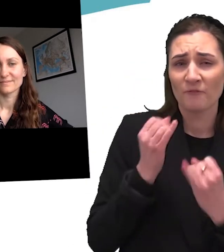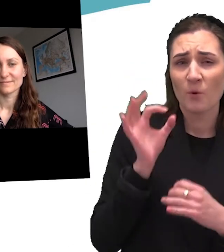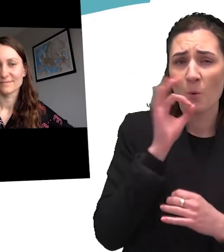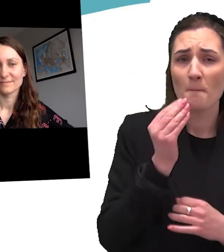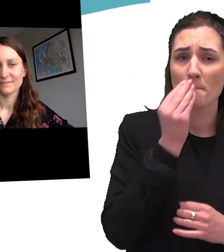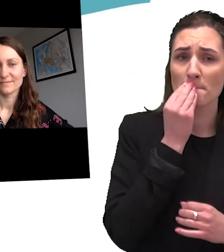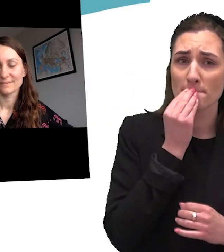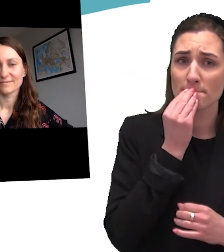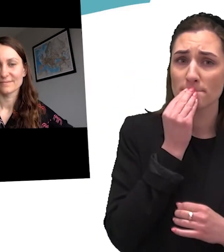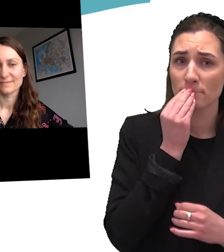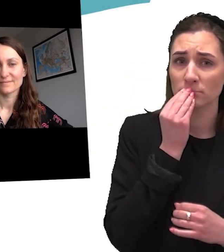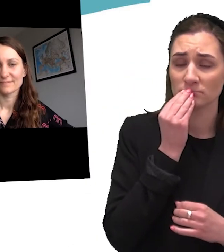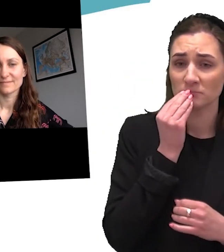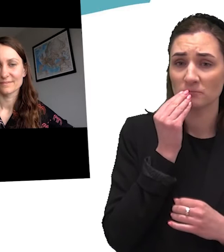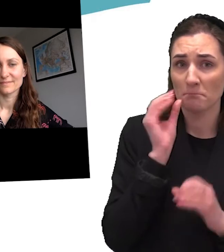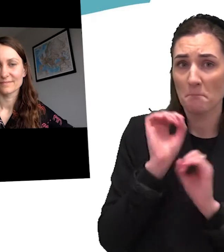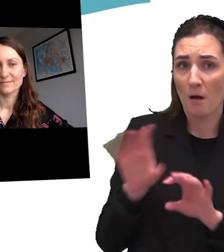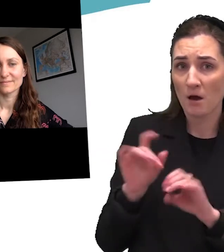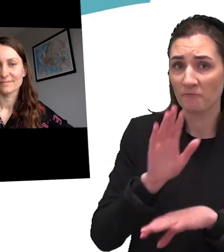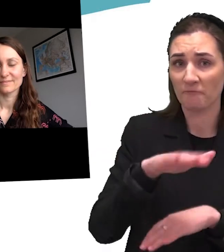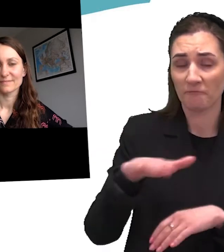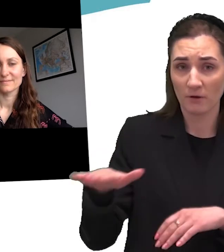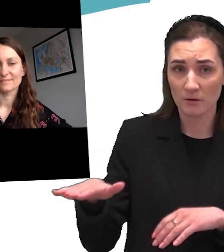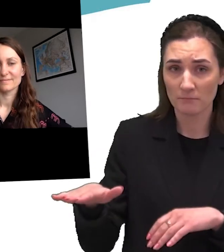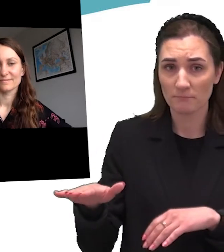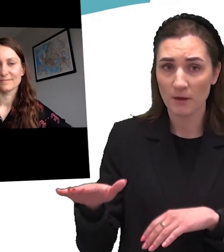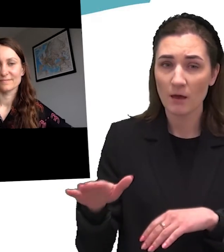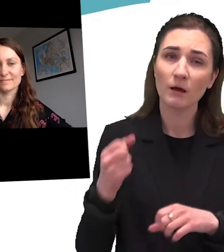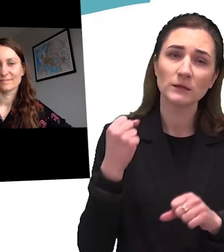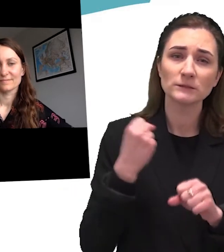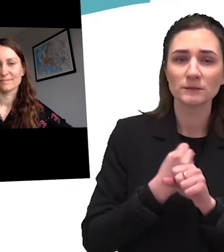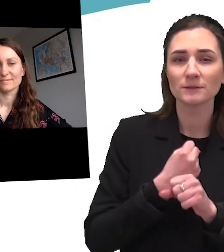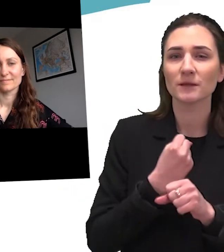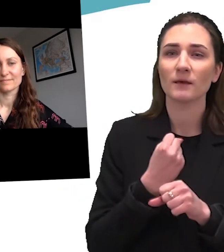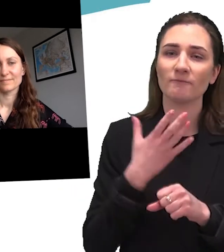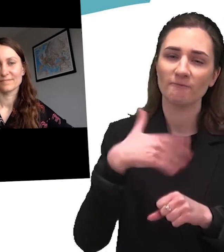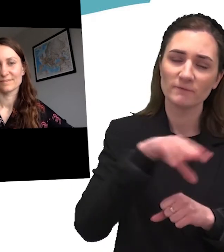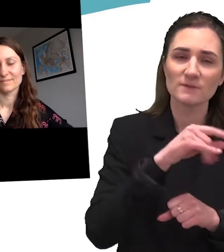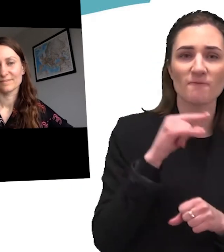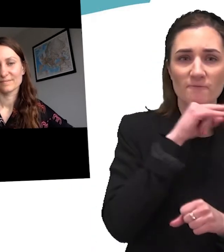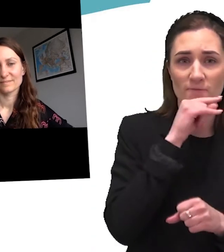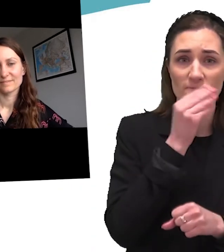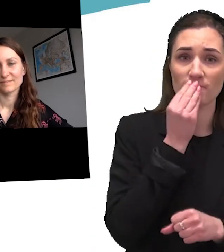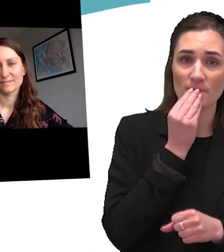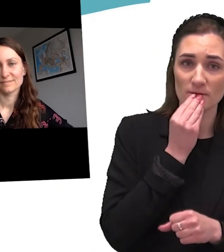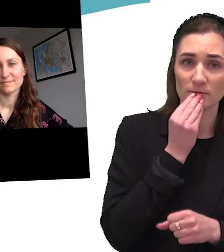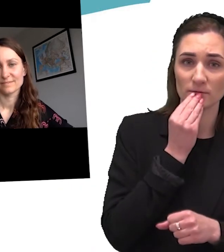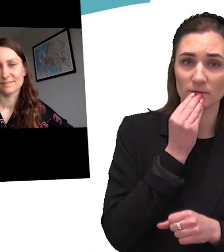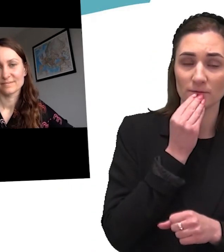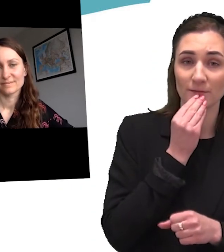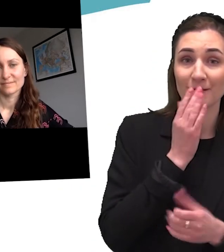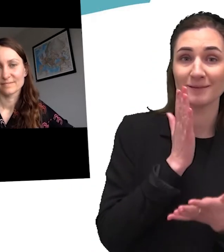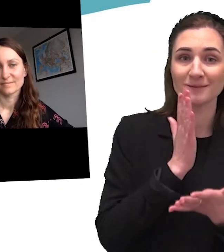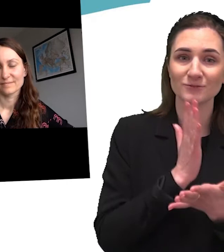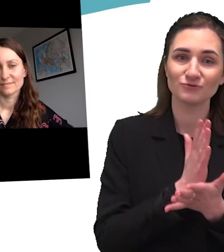Tai kalbant apie maistą, vėlgi su vaikais, kai mes kalbam apie tai, kad valgyti tą